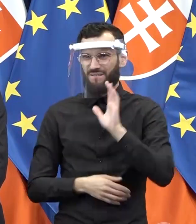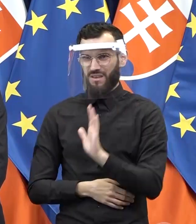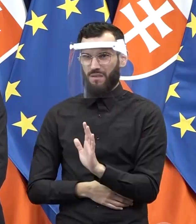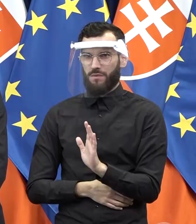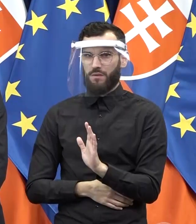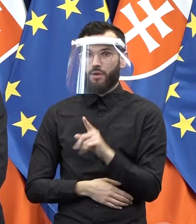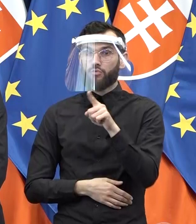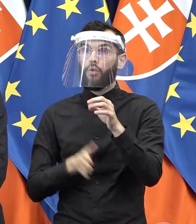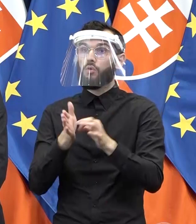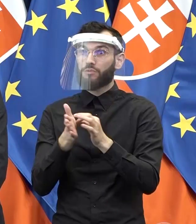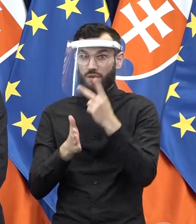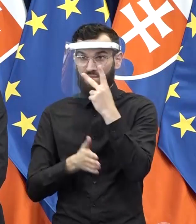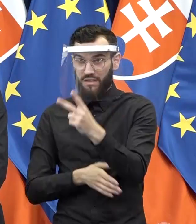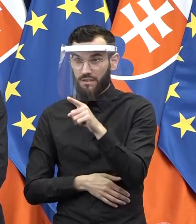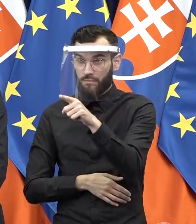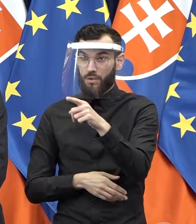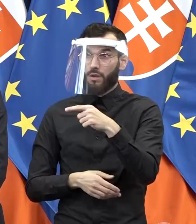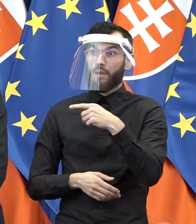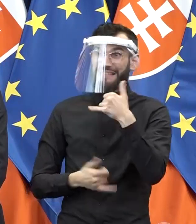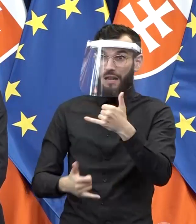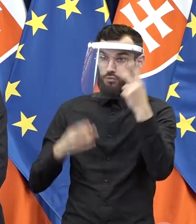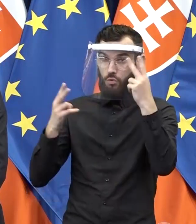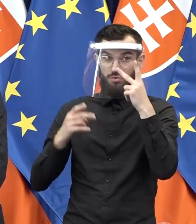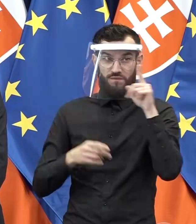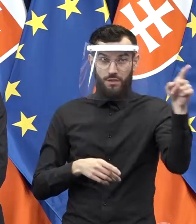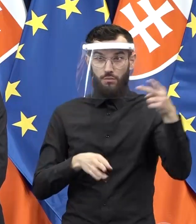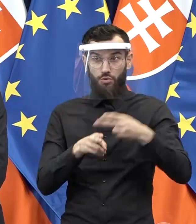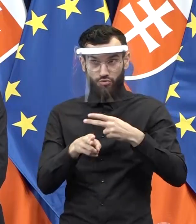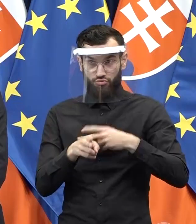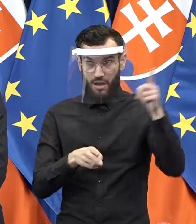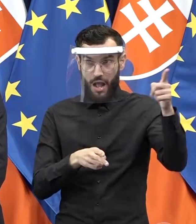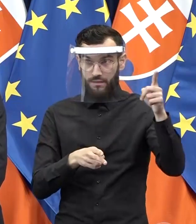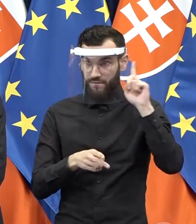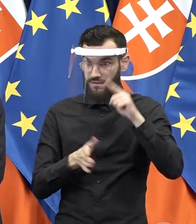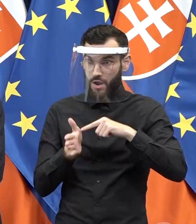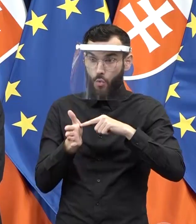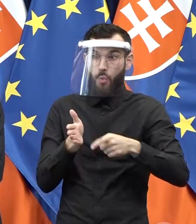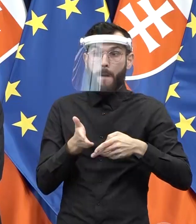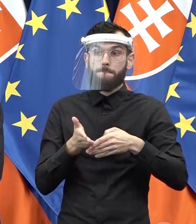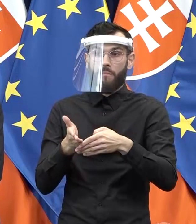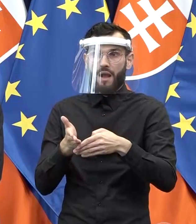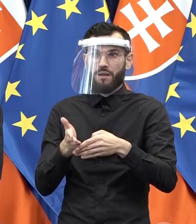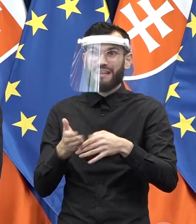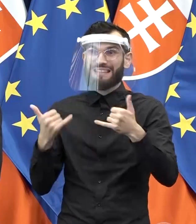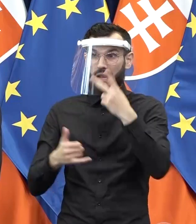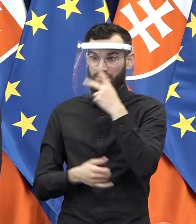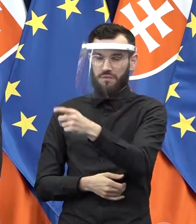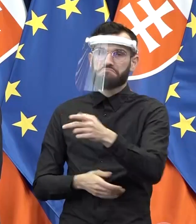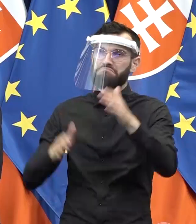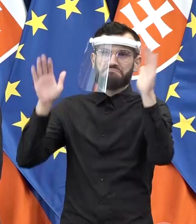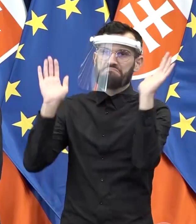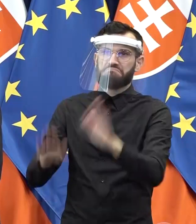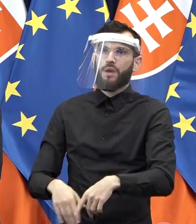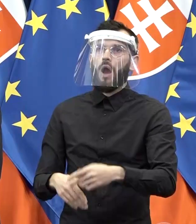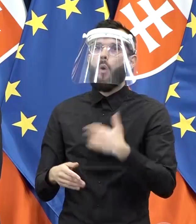takýchto situáciách sa ukazuje, že či štát je naozaj, či si spĺňa svoju úlohu. Štát, ktorý nechá teraz spadnúť na dno